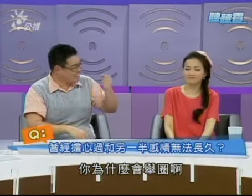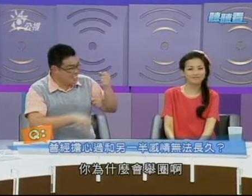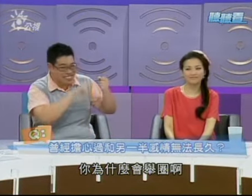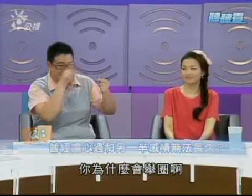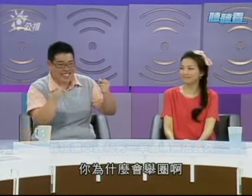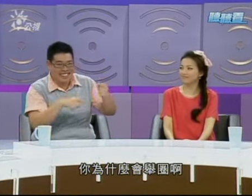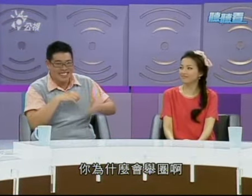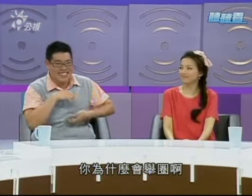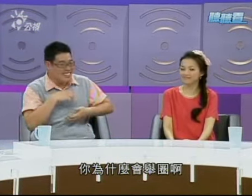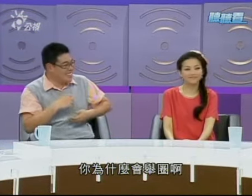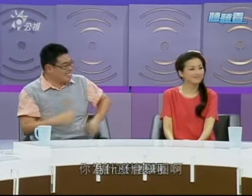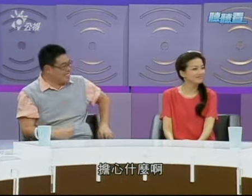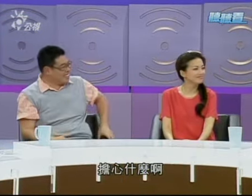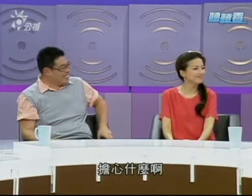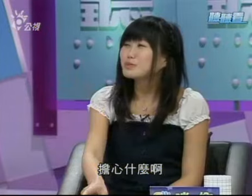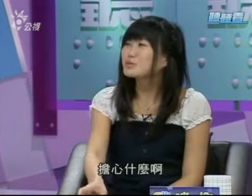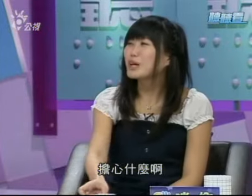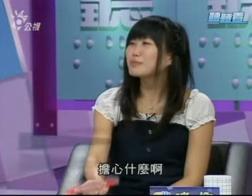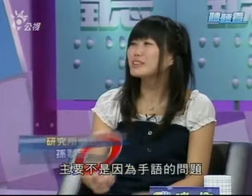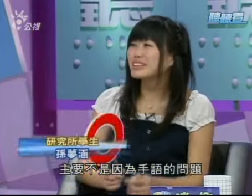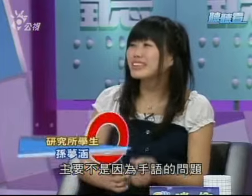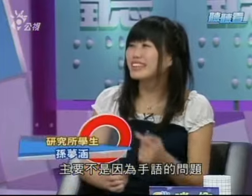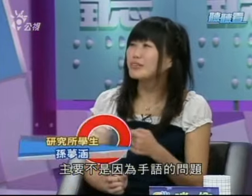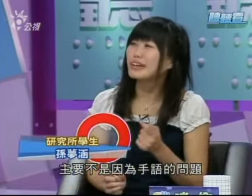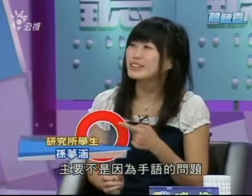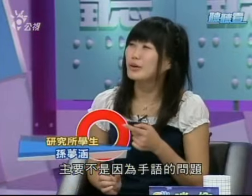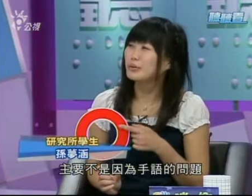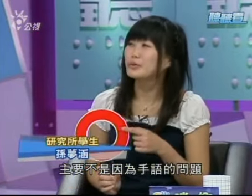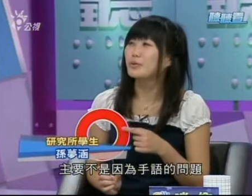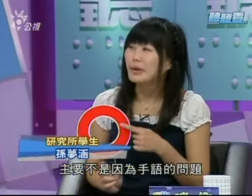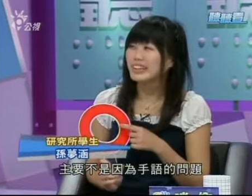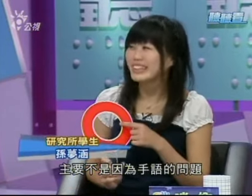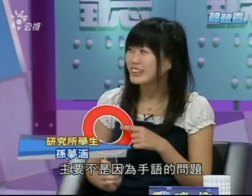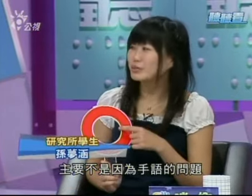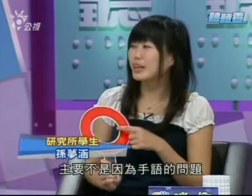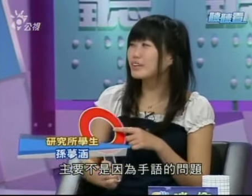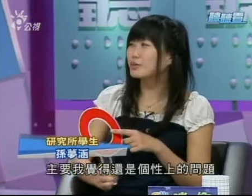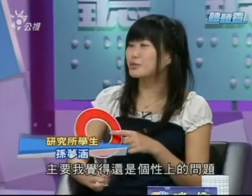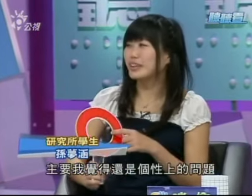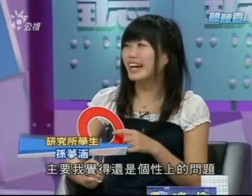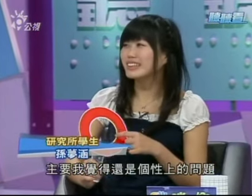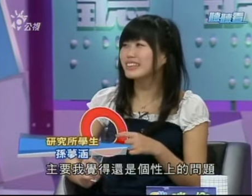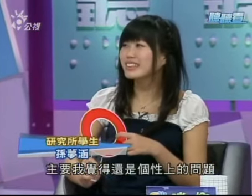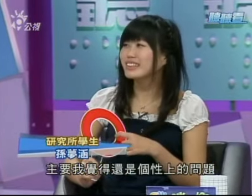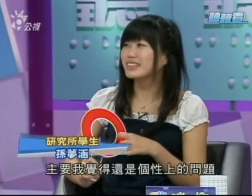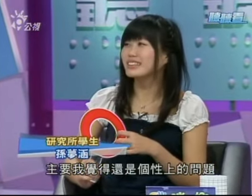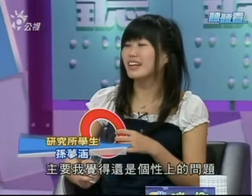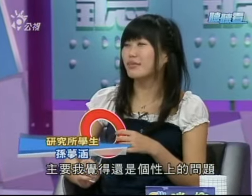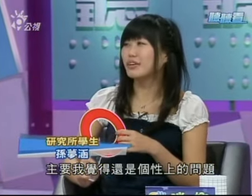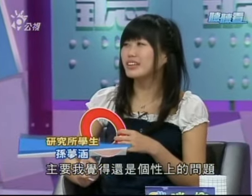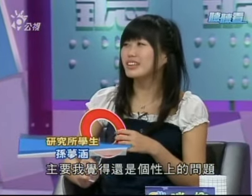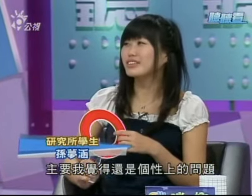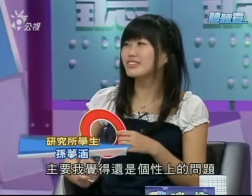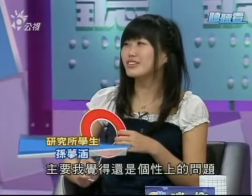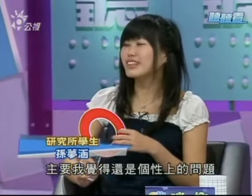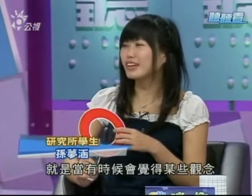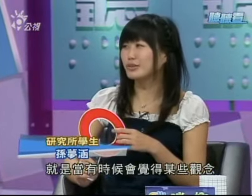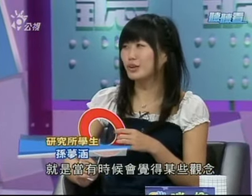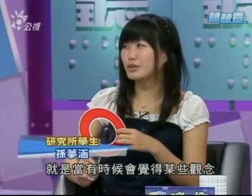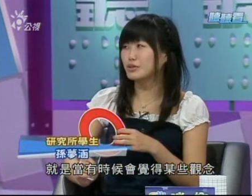举圈啊担心什么主要不是因为手语的问题主要我觉得还是个性上的问题就是当有时候会